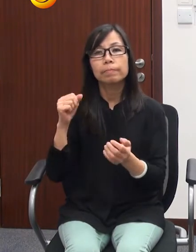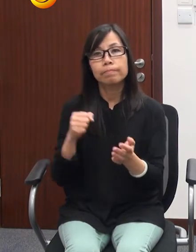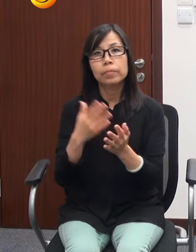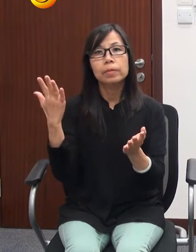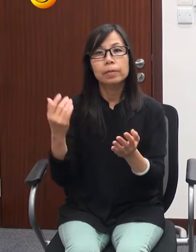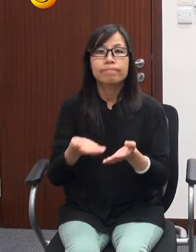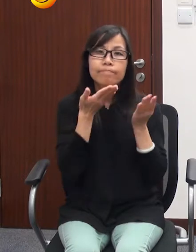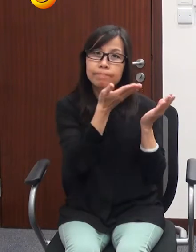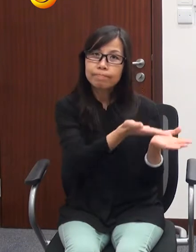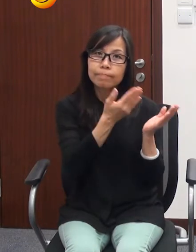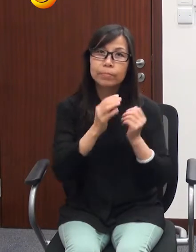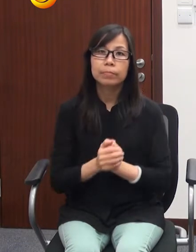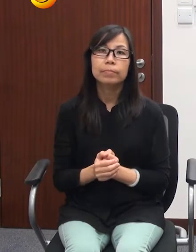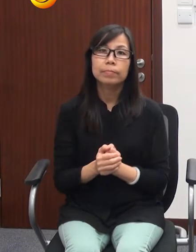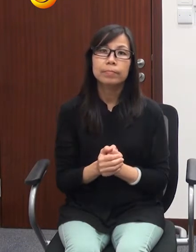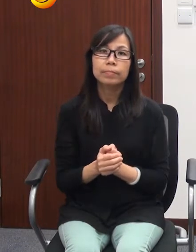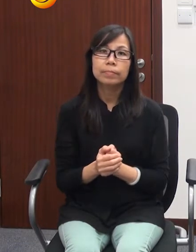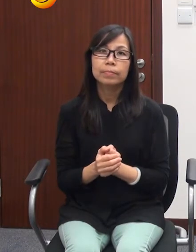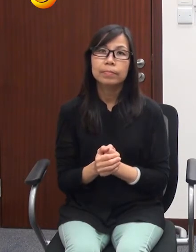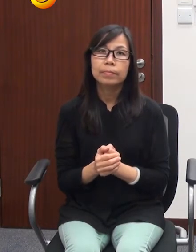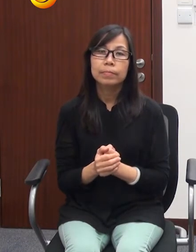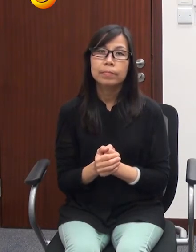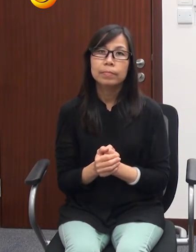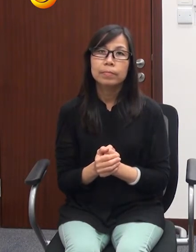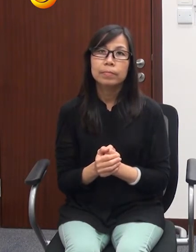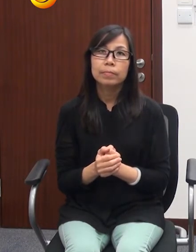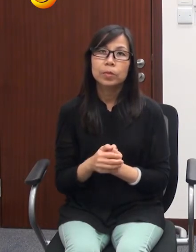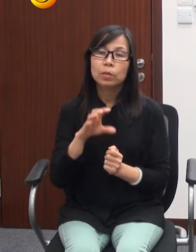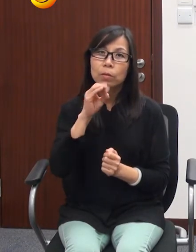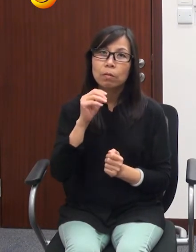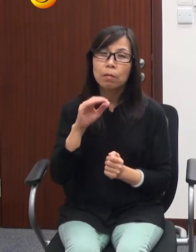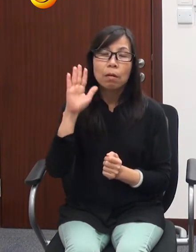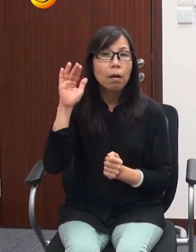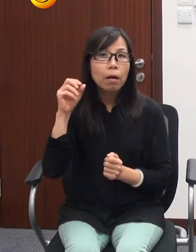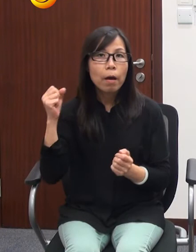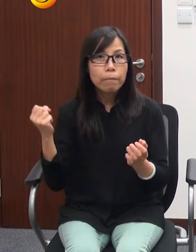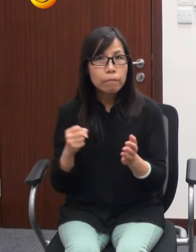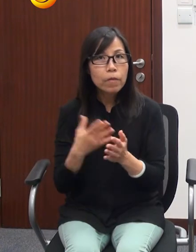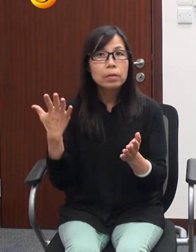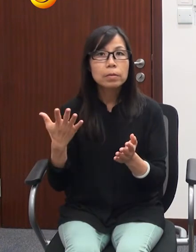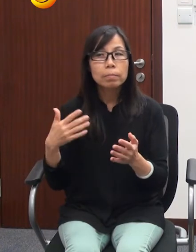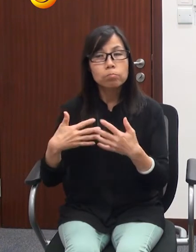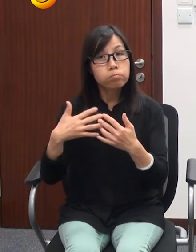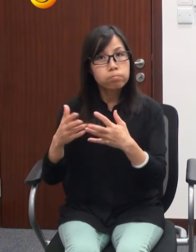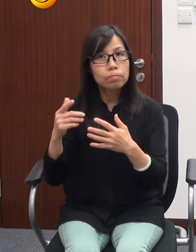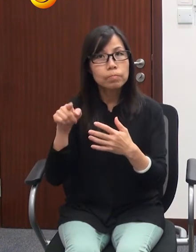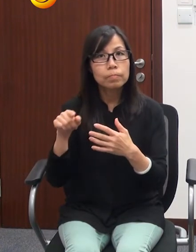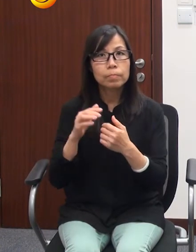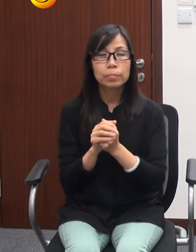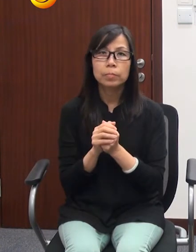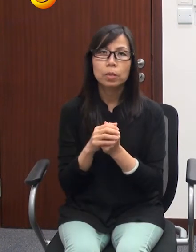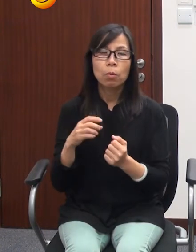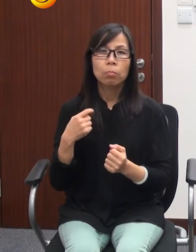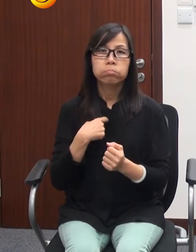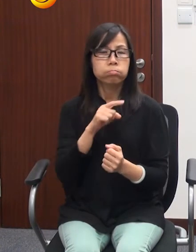交給你了。 其實說到即有可能發生這件事呢，就我自